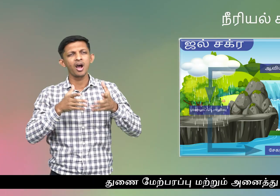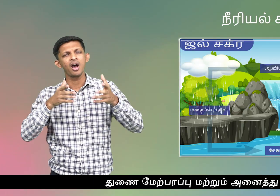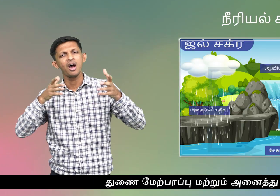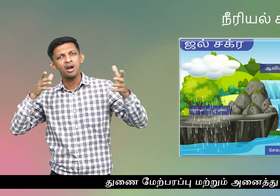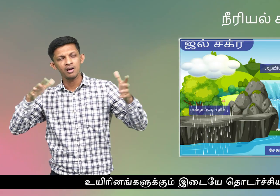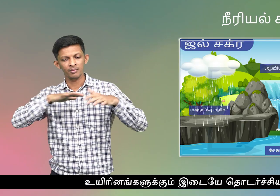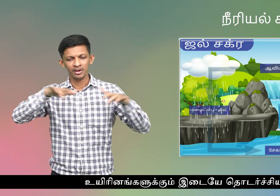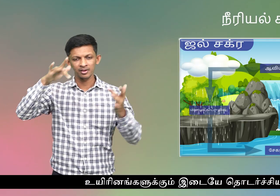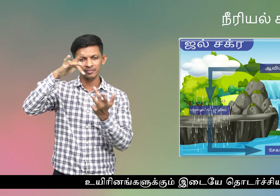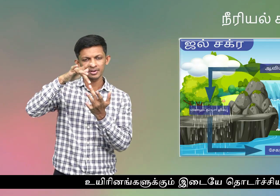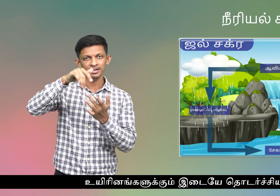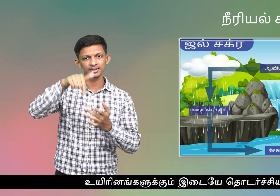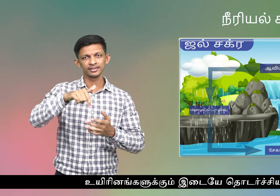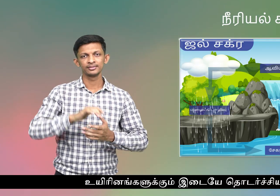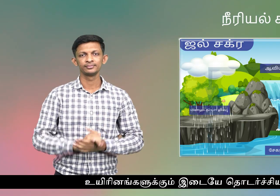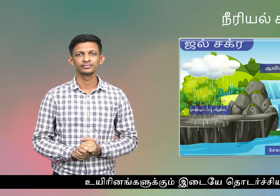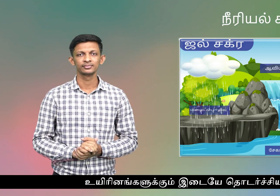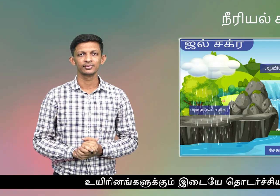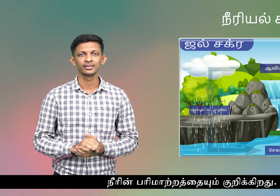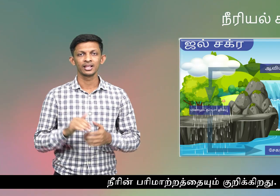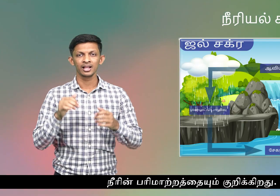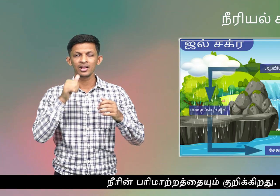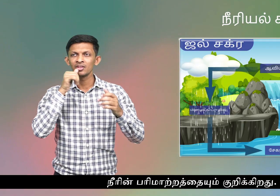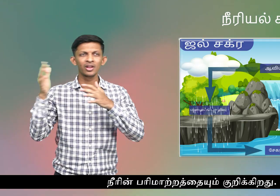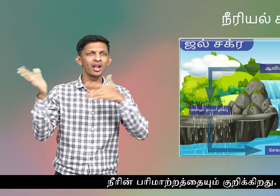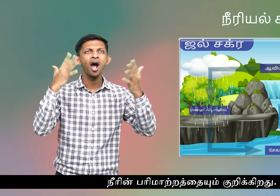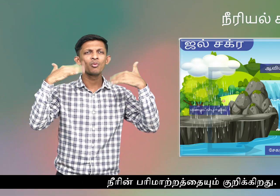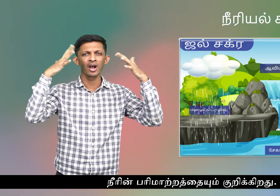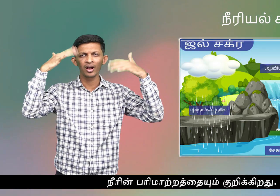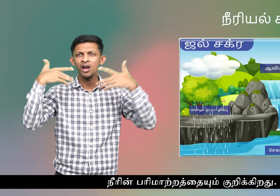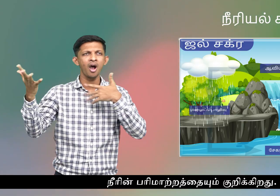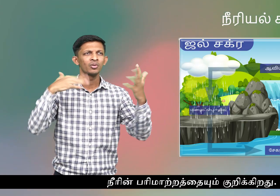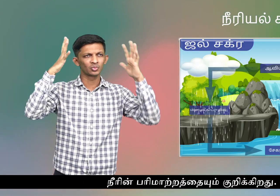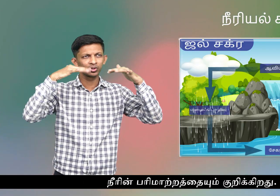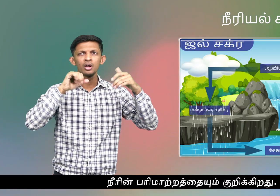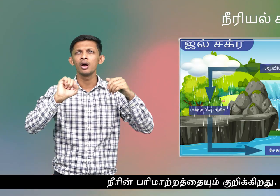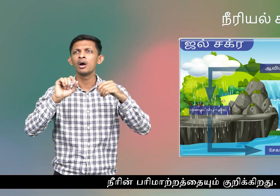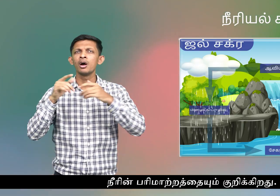அனைத்து உயிரினங்களுக்கும் இடையே தொடர்ச்சியான நீரின் பரிமாற்றத்தையும் குறிக்கிறது.